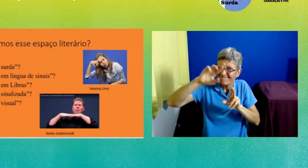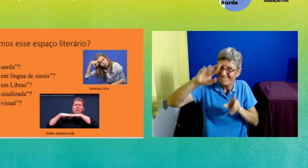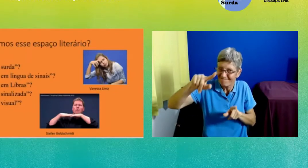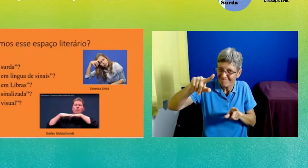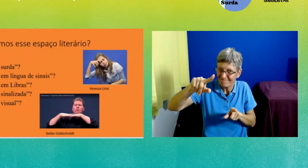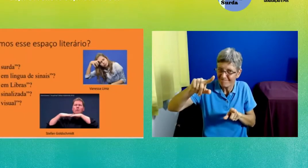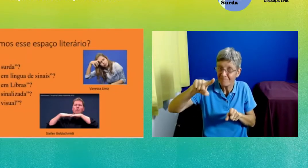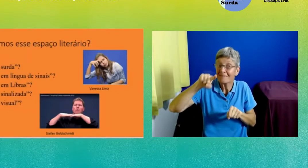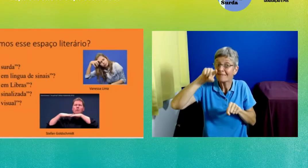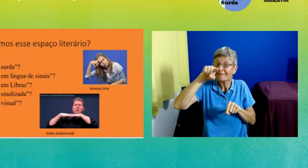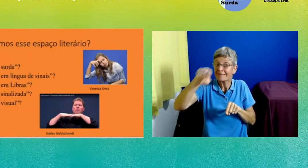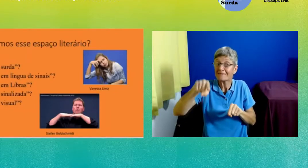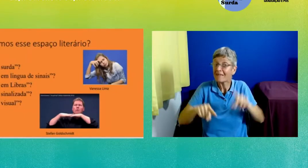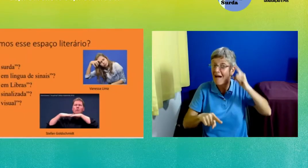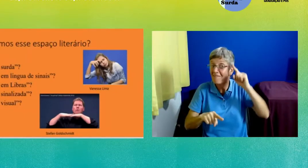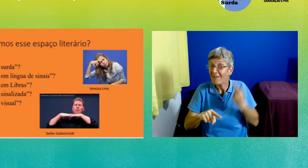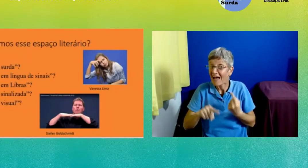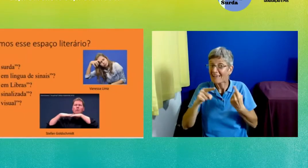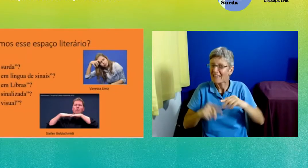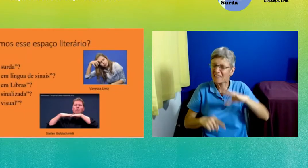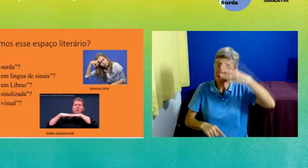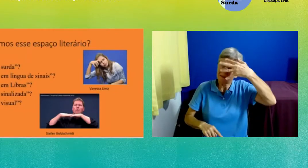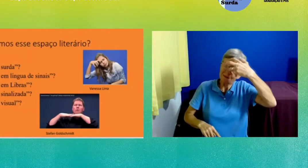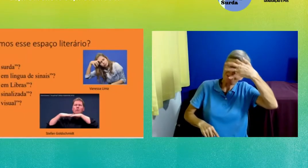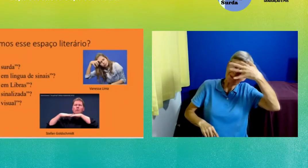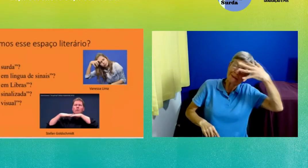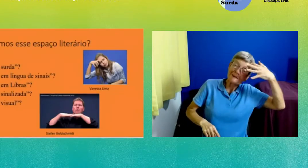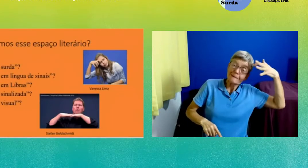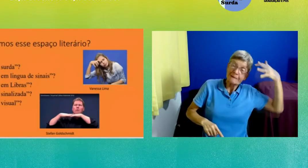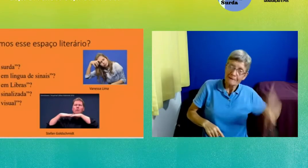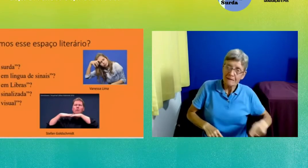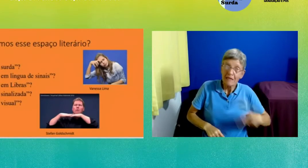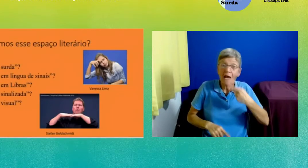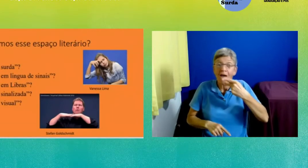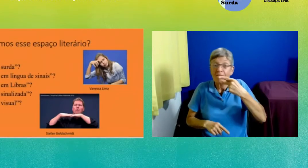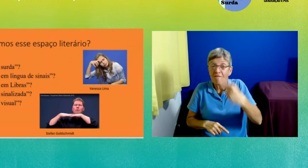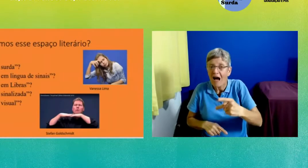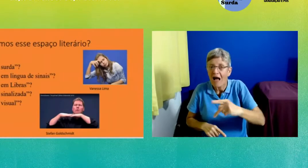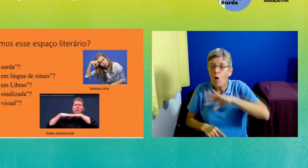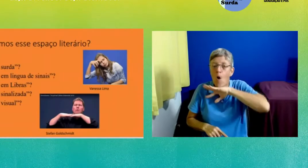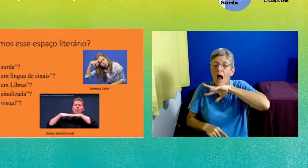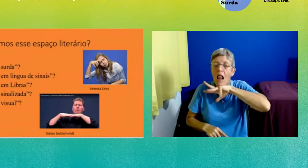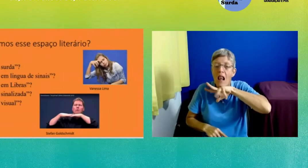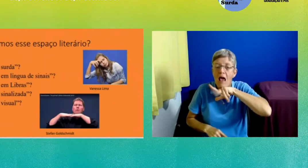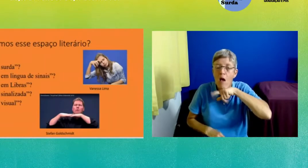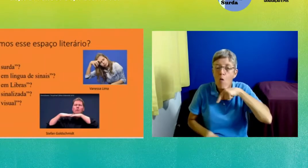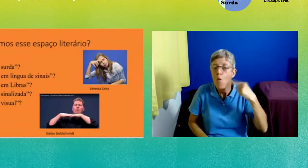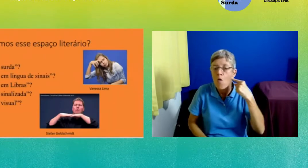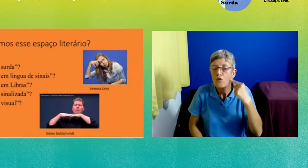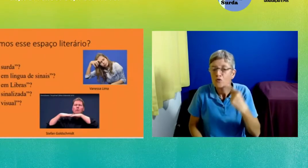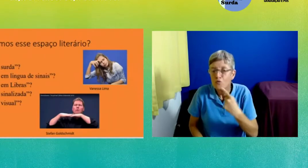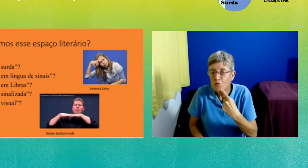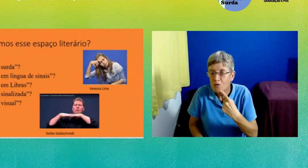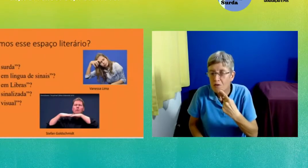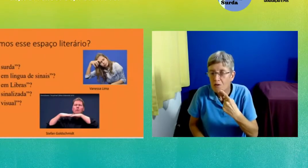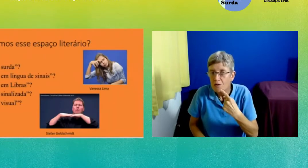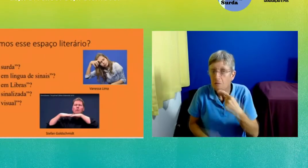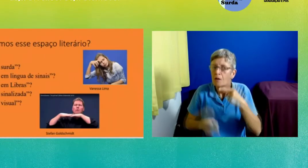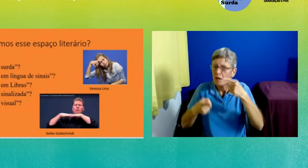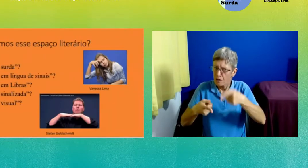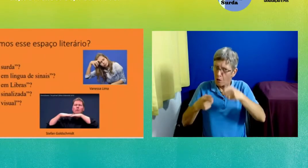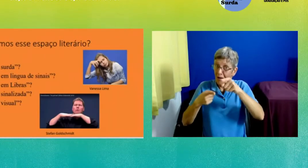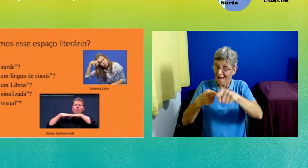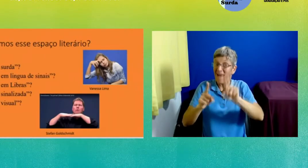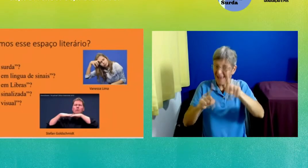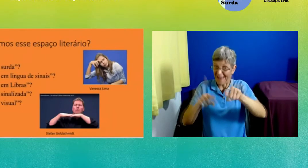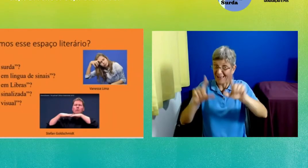É própria da Libras, então é diferente. Se você às vezes dá trabalho, você